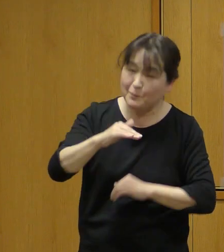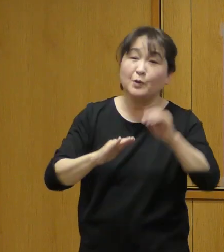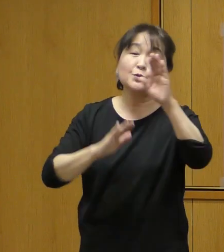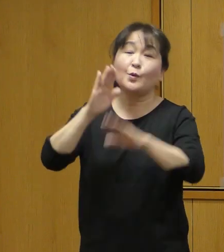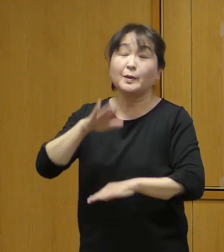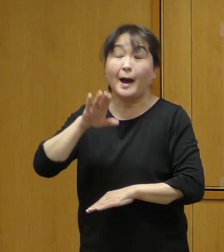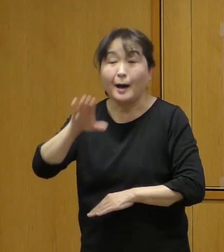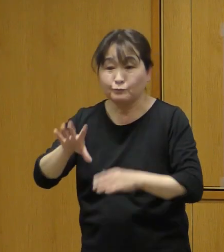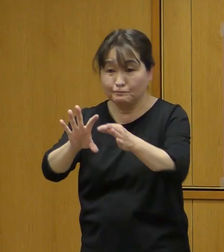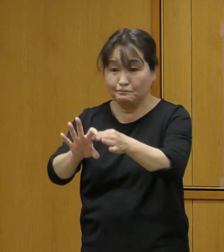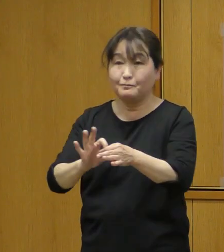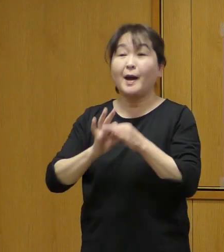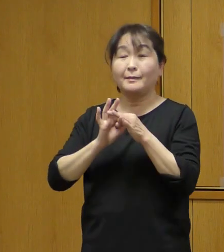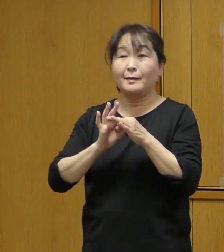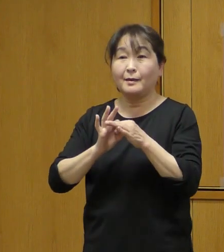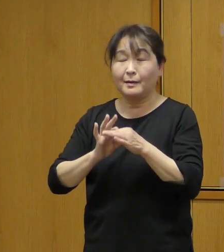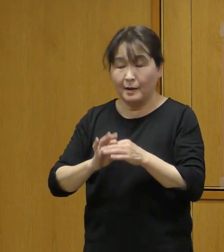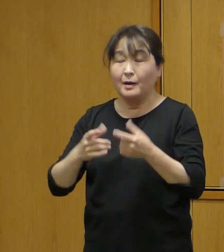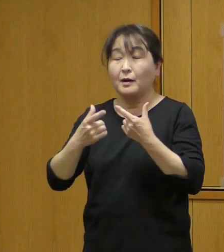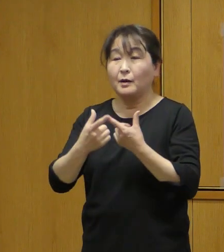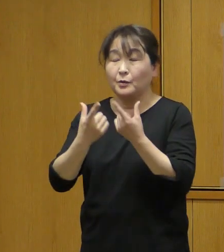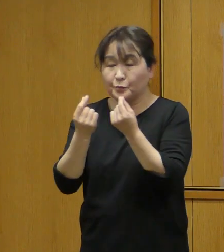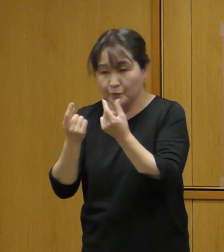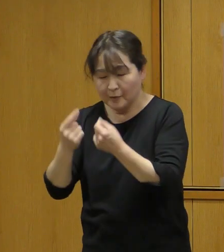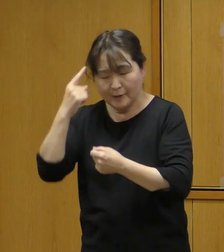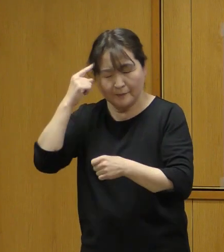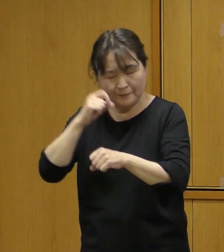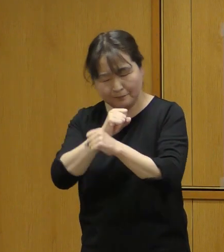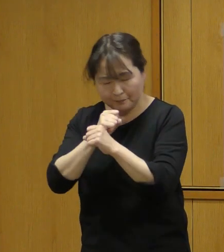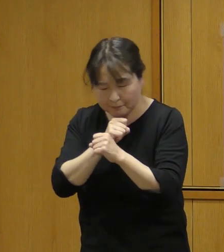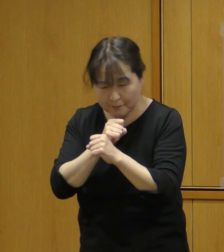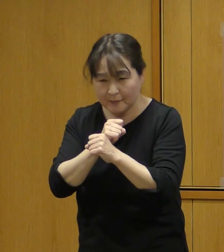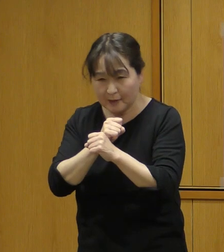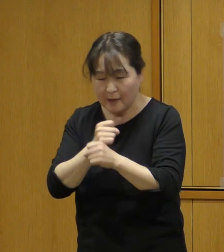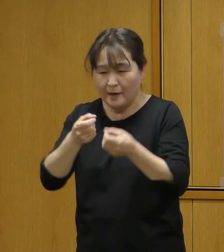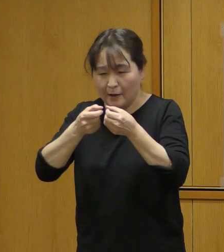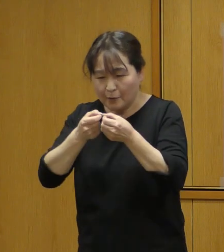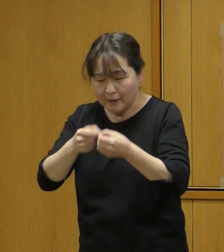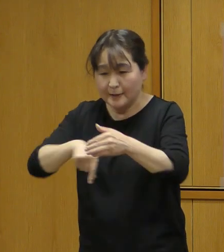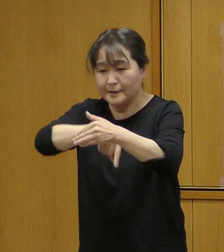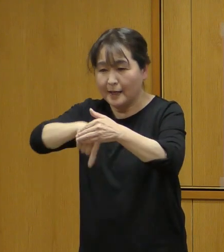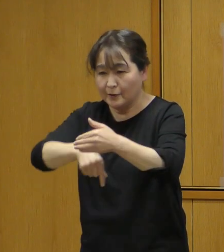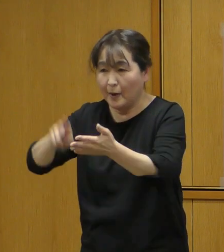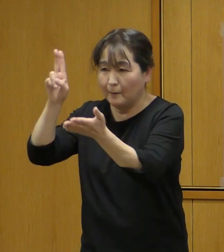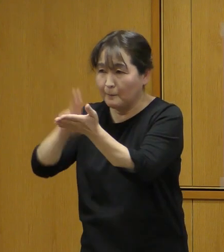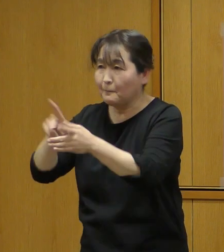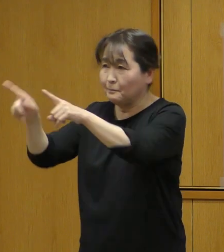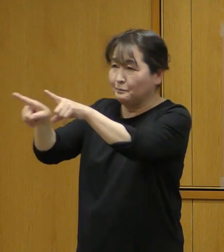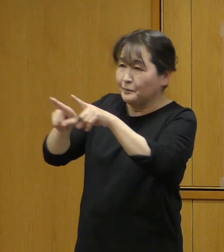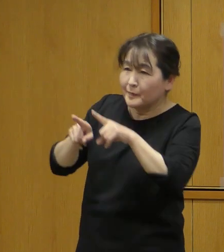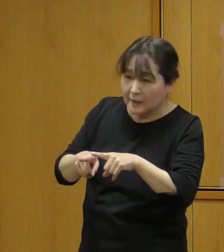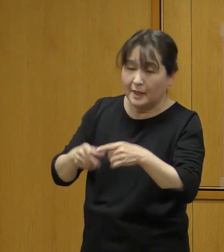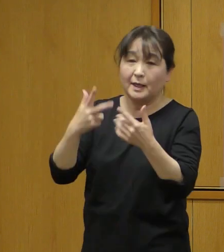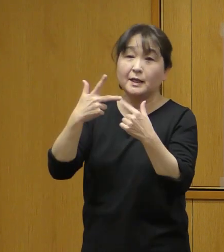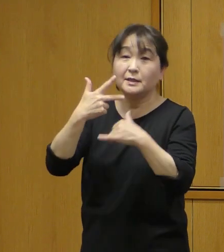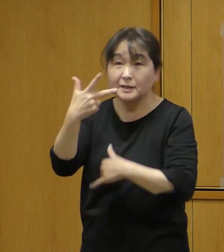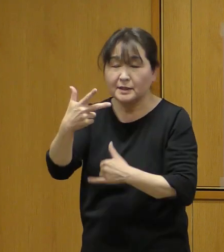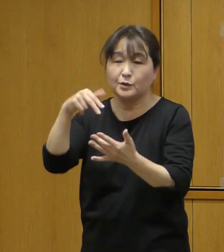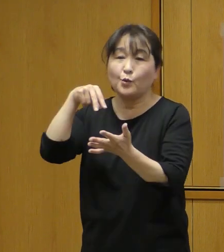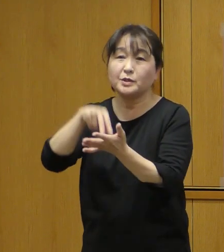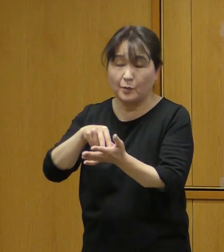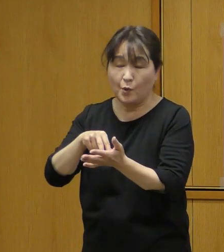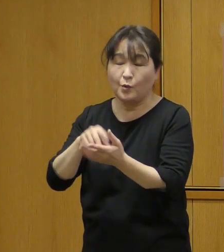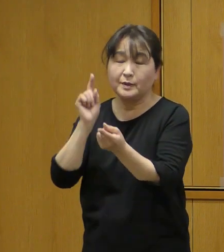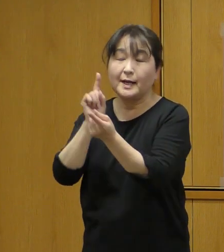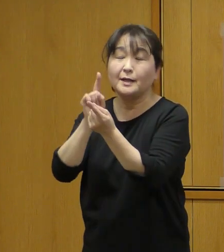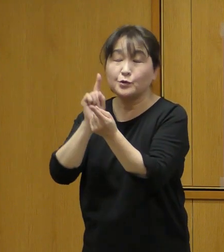であることから、各種施策の詳細な決定がされ次第、市で対応できる事務